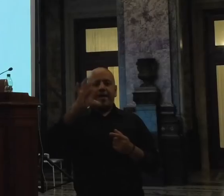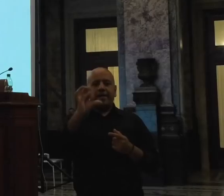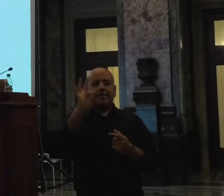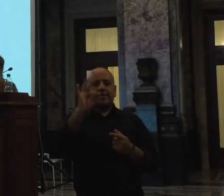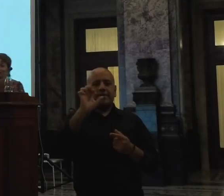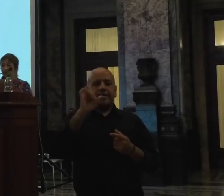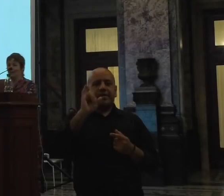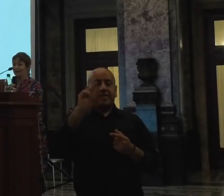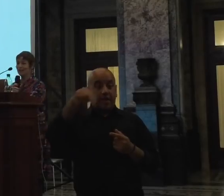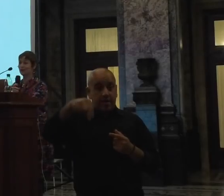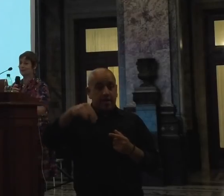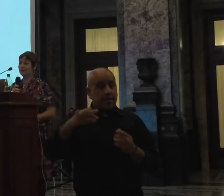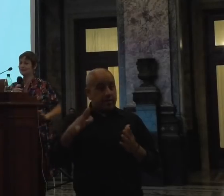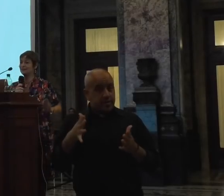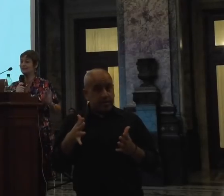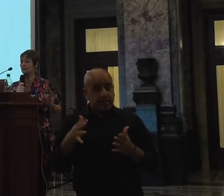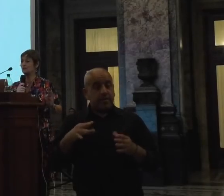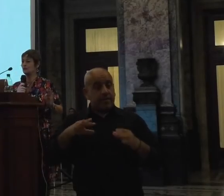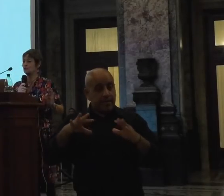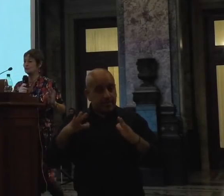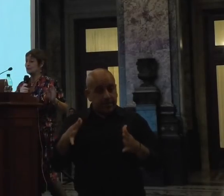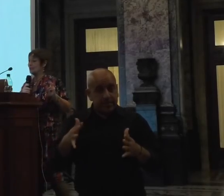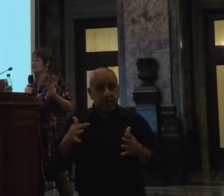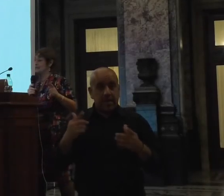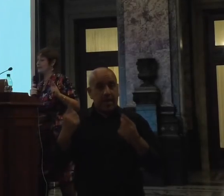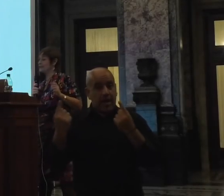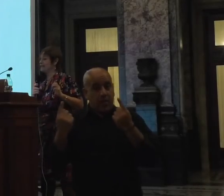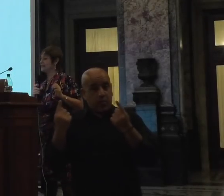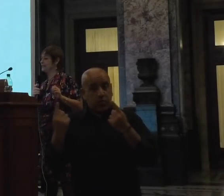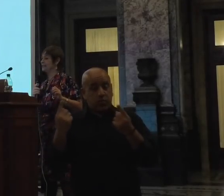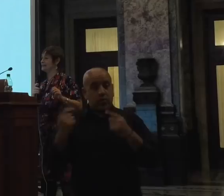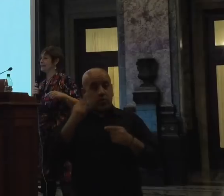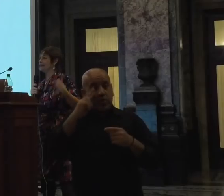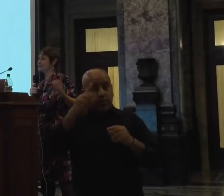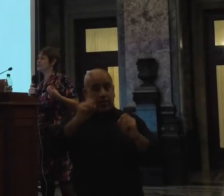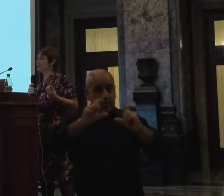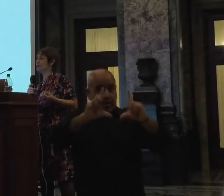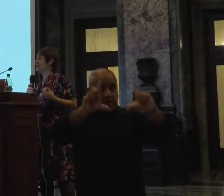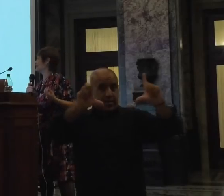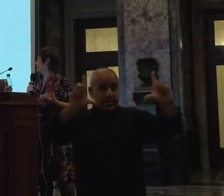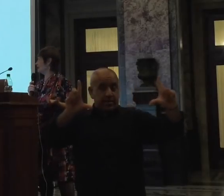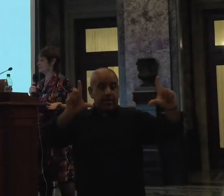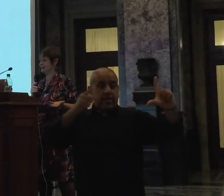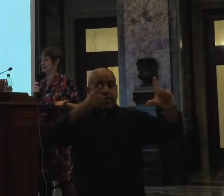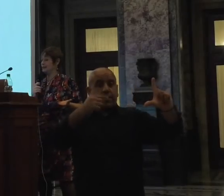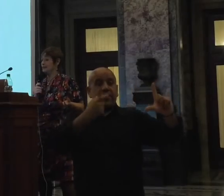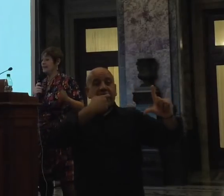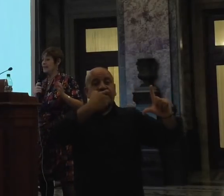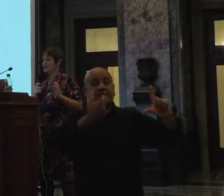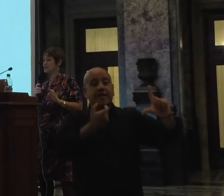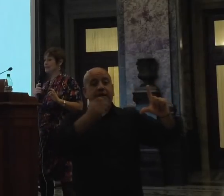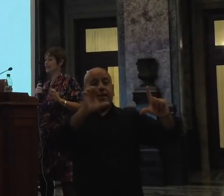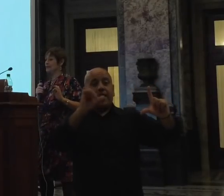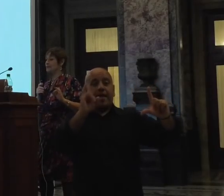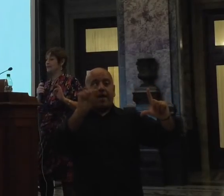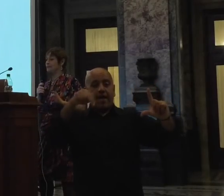Ah, exacto. Lo que pasa es que a unos, los que vieron la imagen grande, es más probable que vean a Einstein.